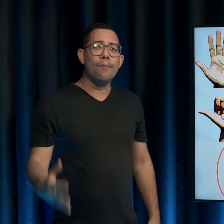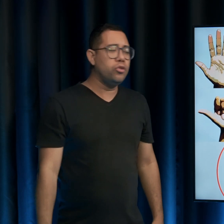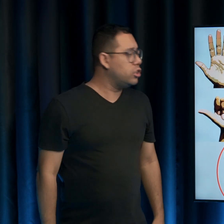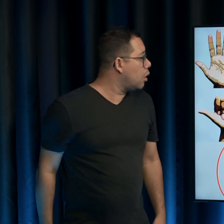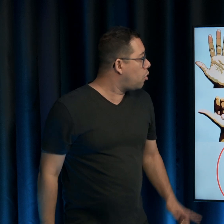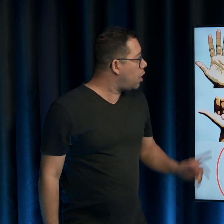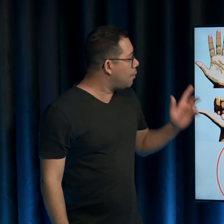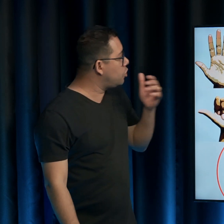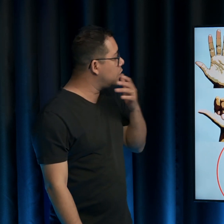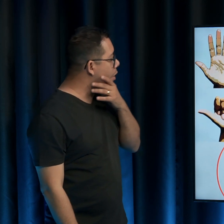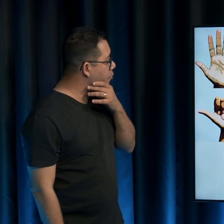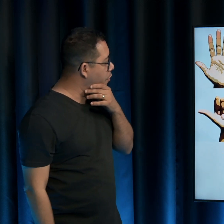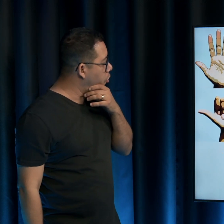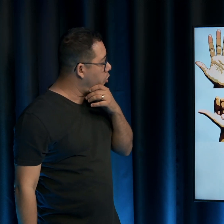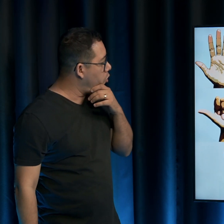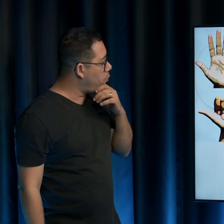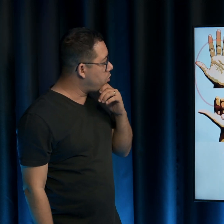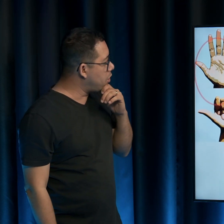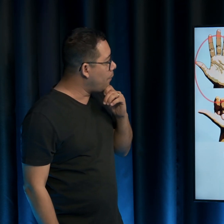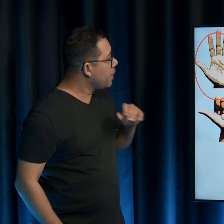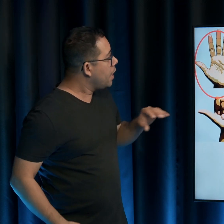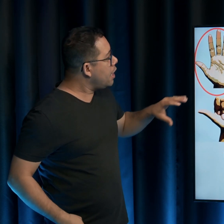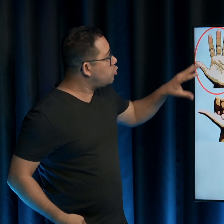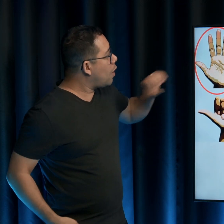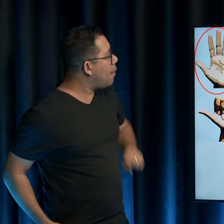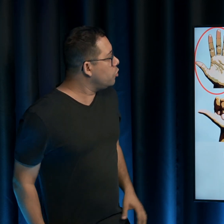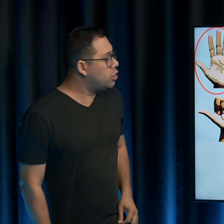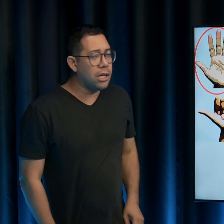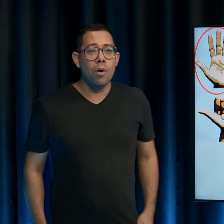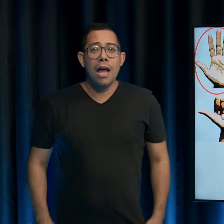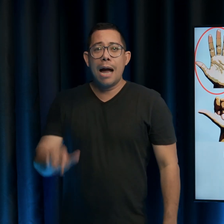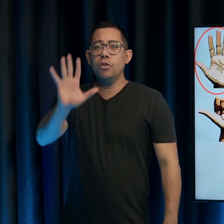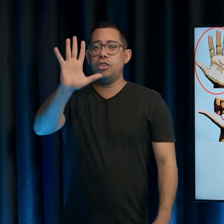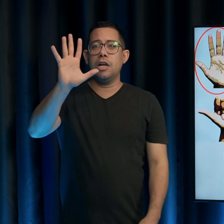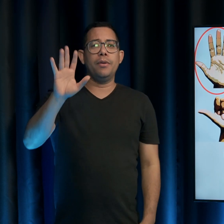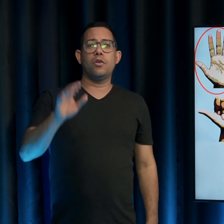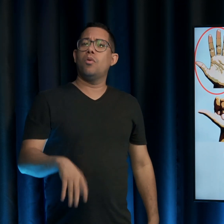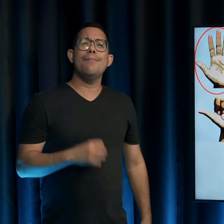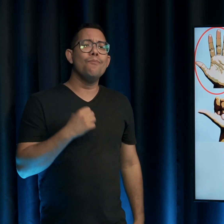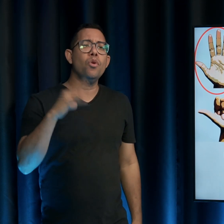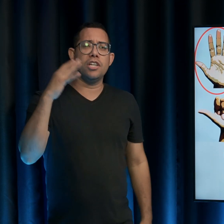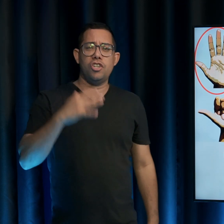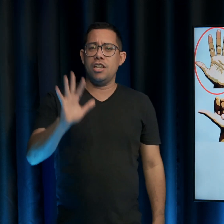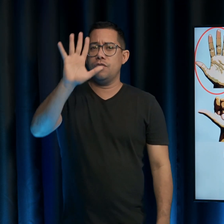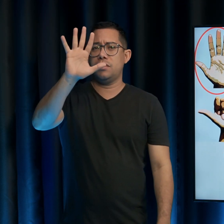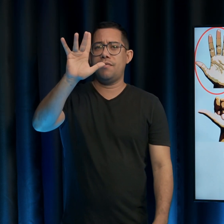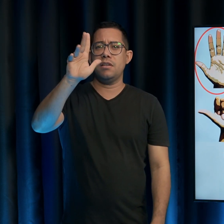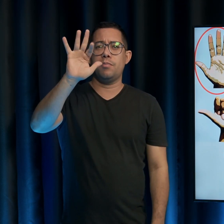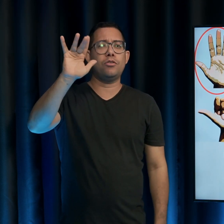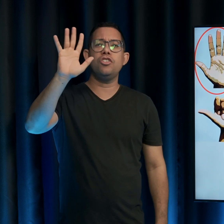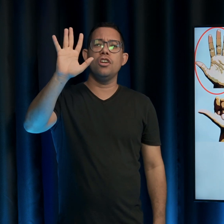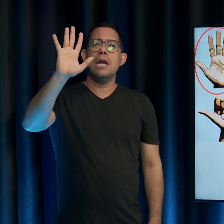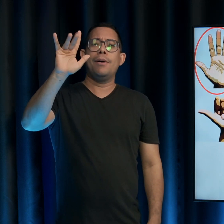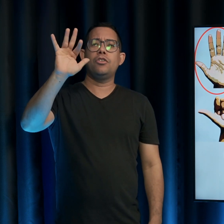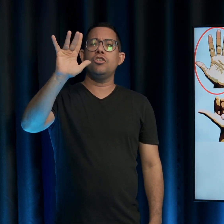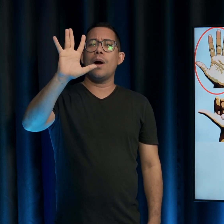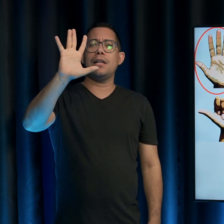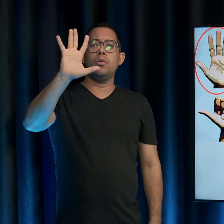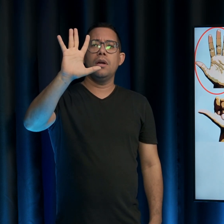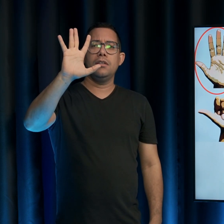multidão. Coloca a multidão aí, por favor, ô, produção. Isso, a multidão. A multidão, pessoal, quando é muita gente, você vai fazer isso. Passou de 4, já vai